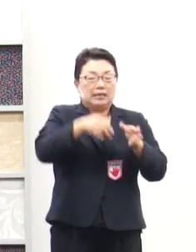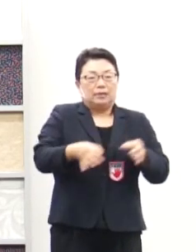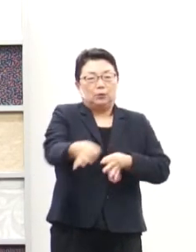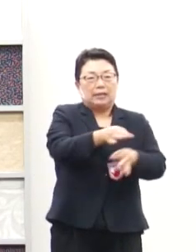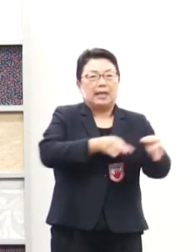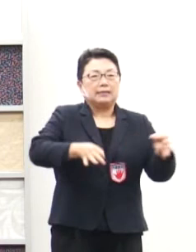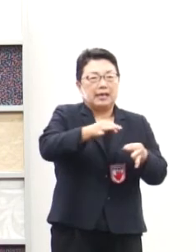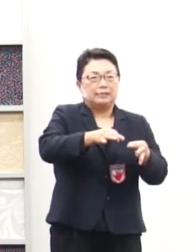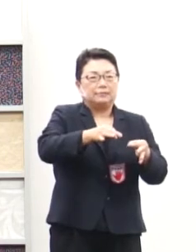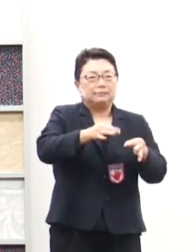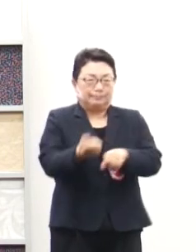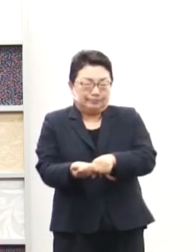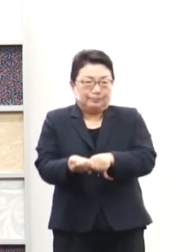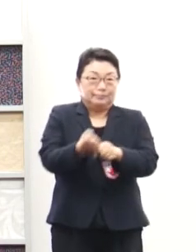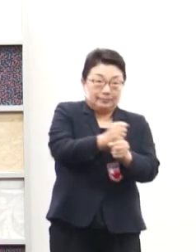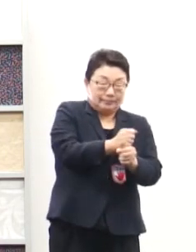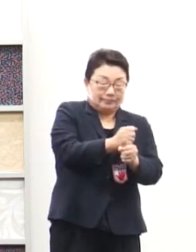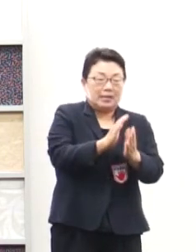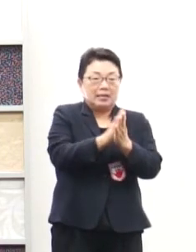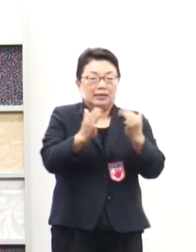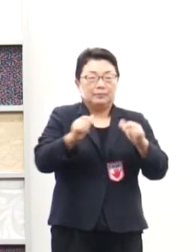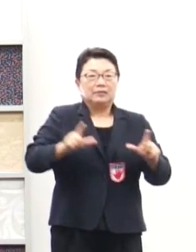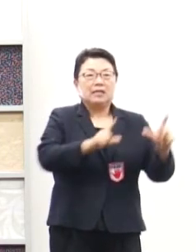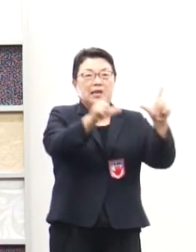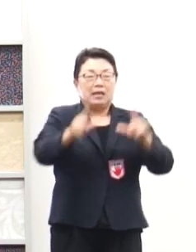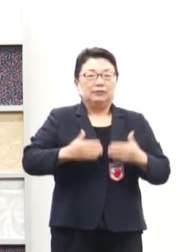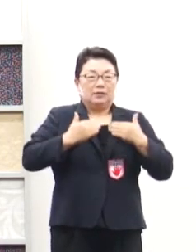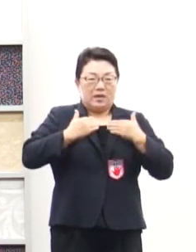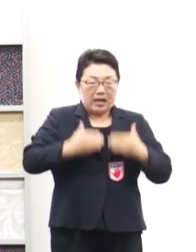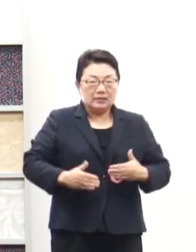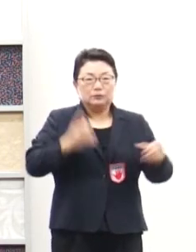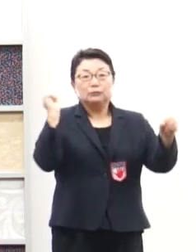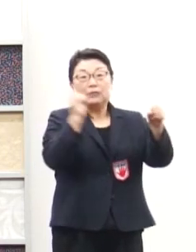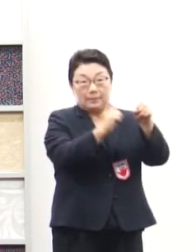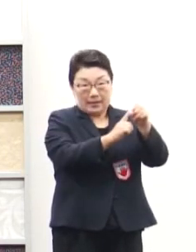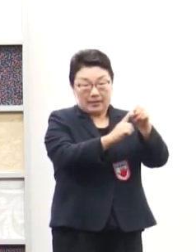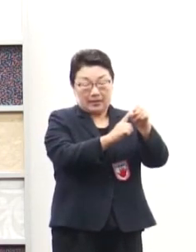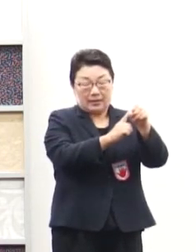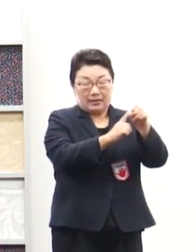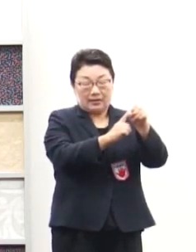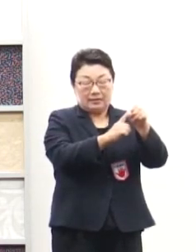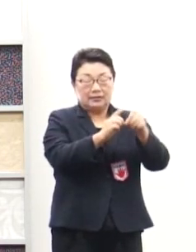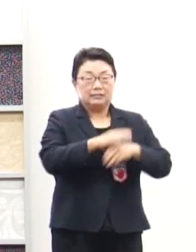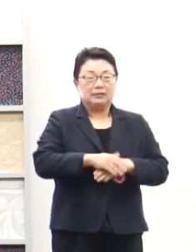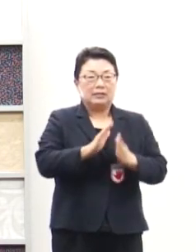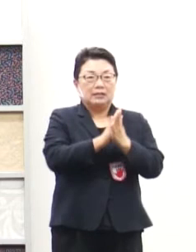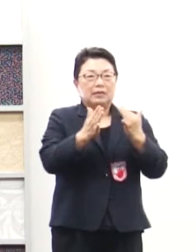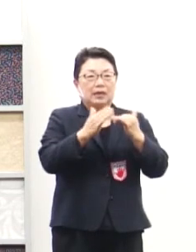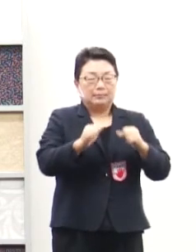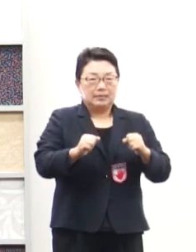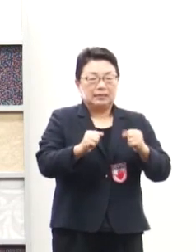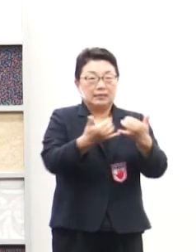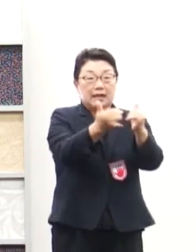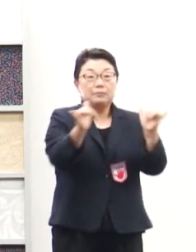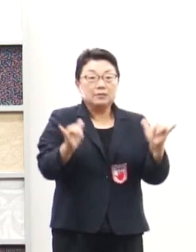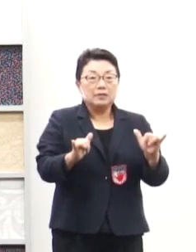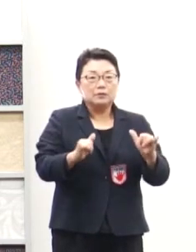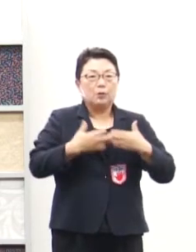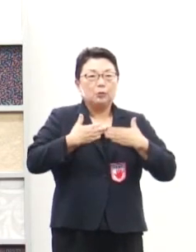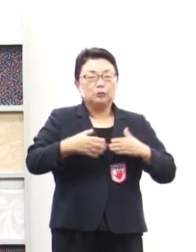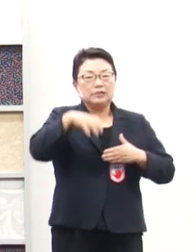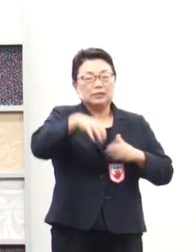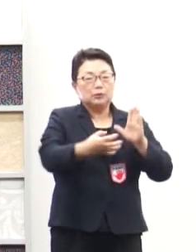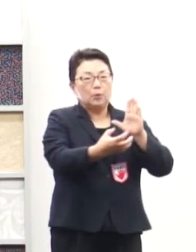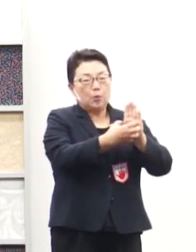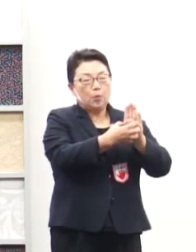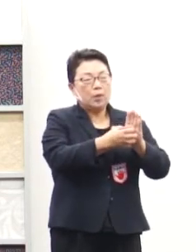反転攻勢および県民生活の安定を図るべく、県民限定のグリーンゾーン宿